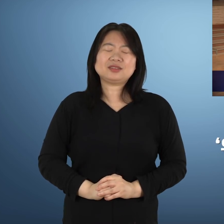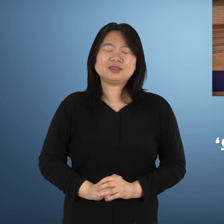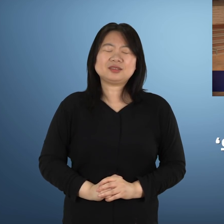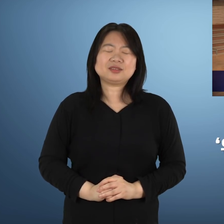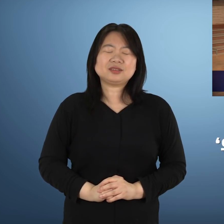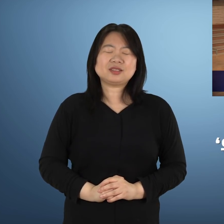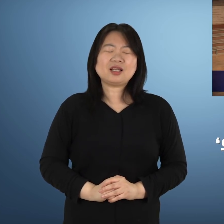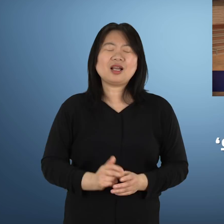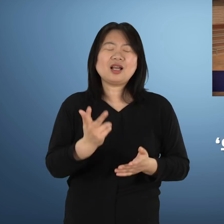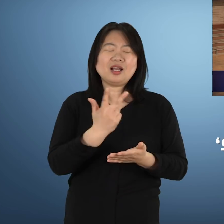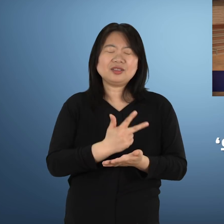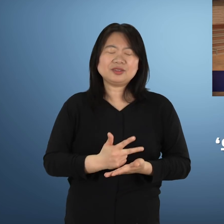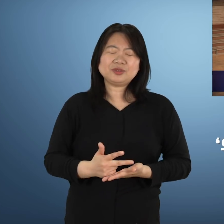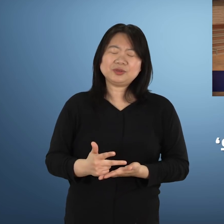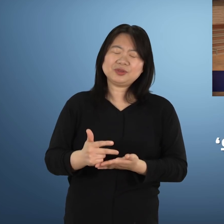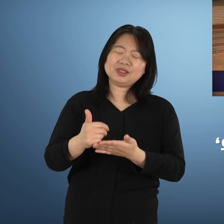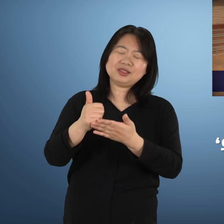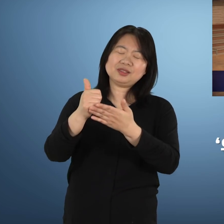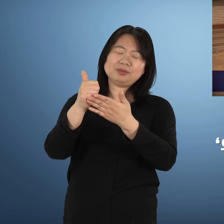없네